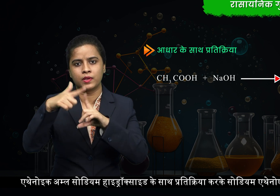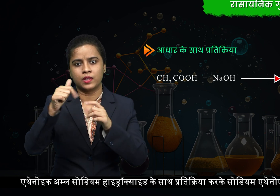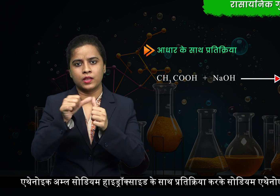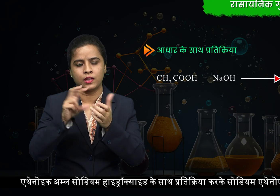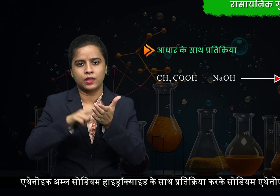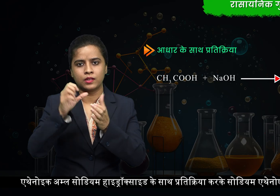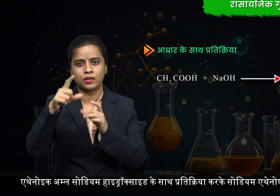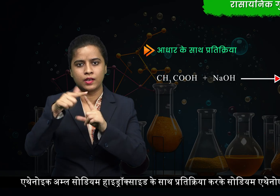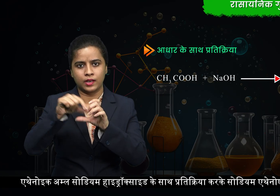है।